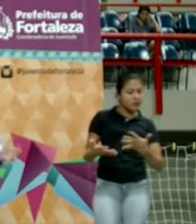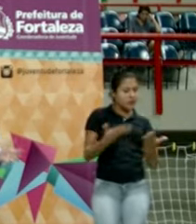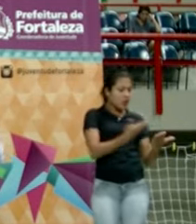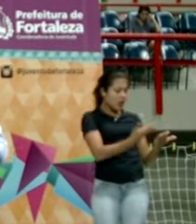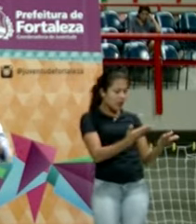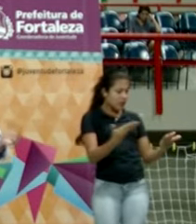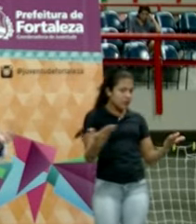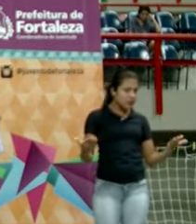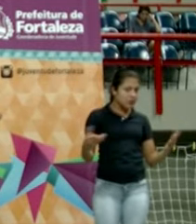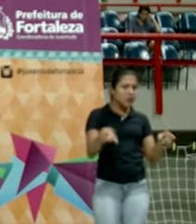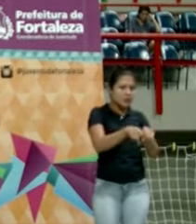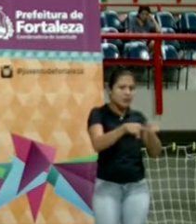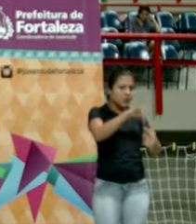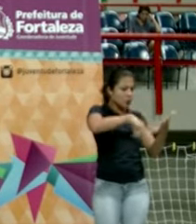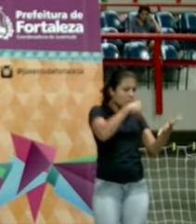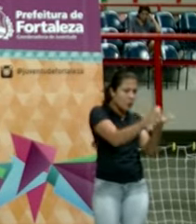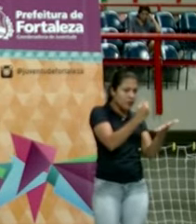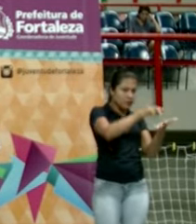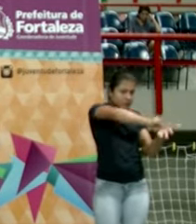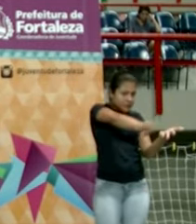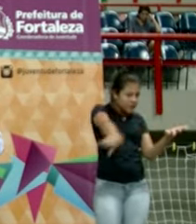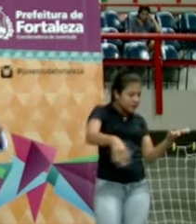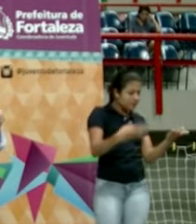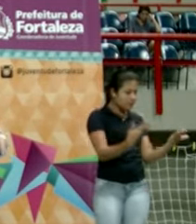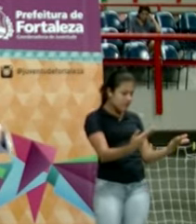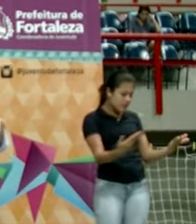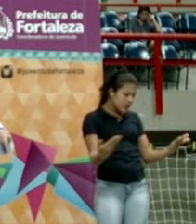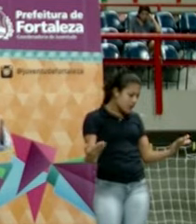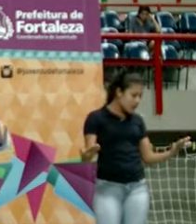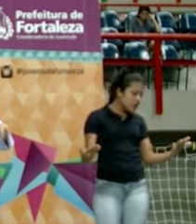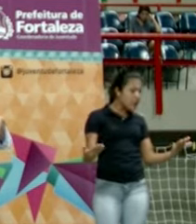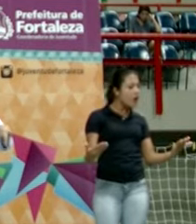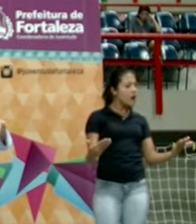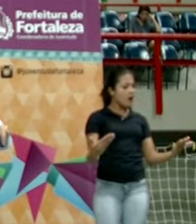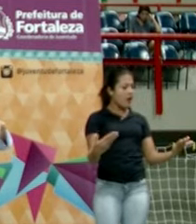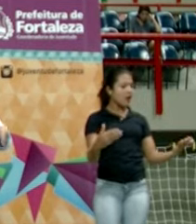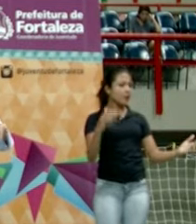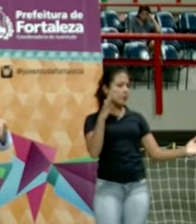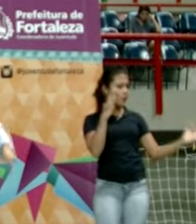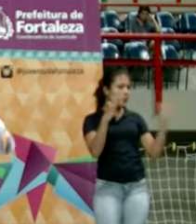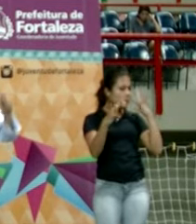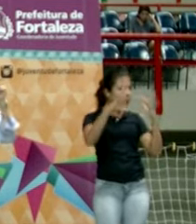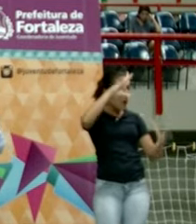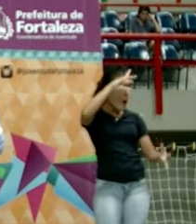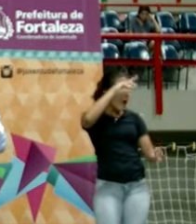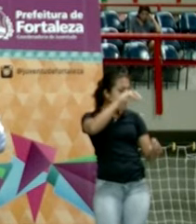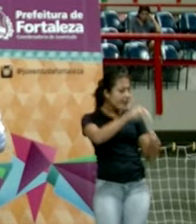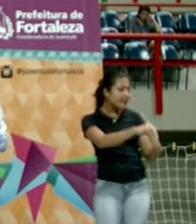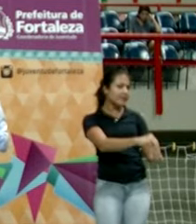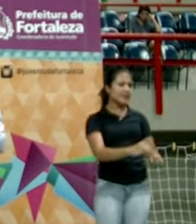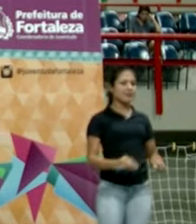do processo. E ele vai tirar uma conclusão em cima daquelas informações que estão ali.